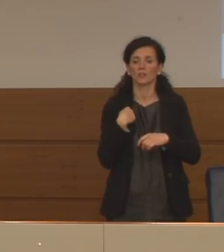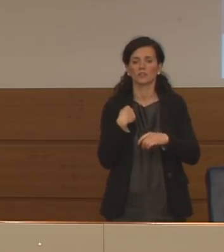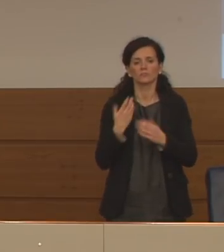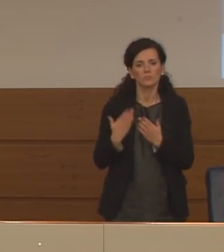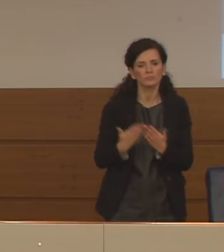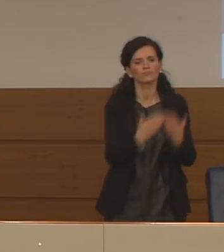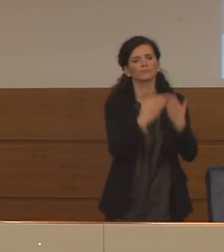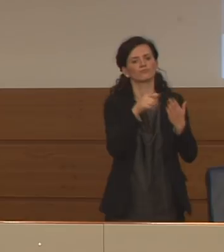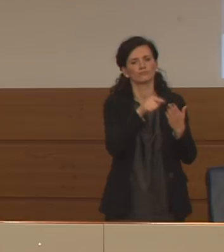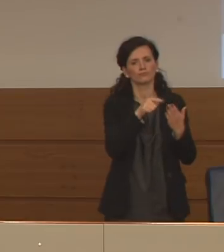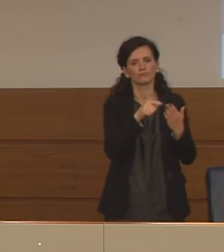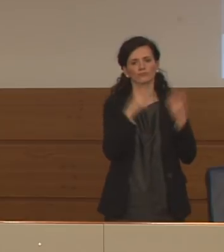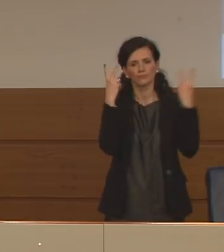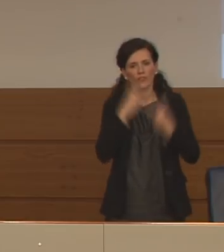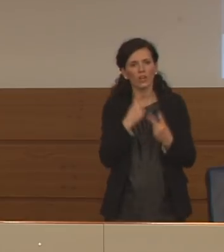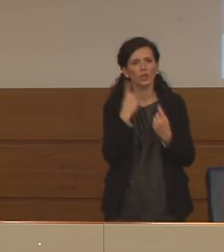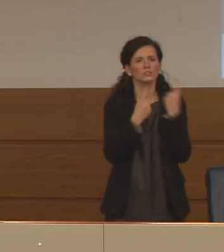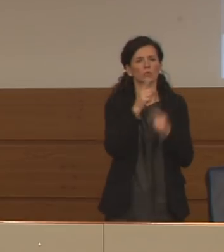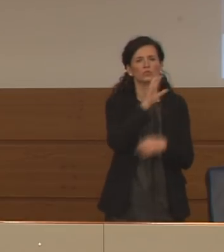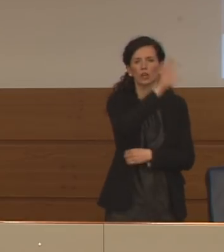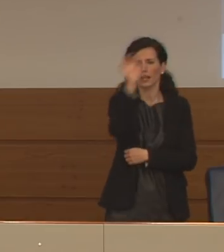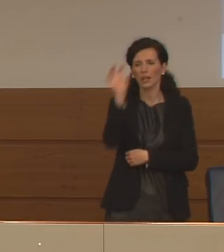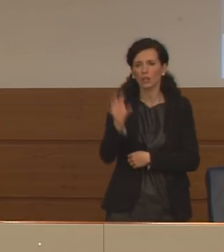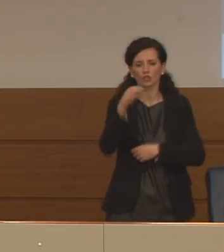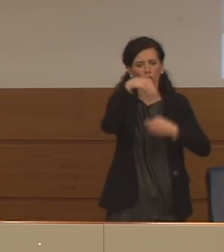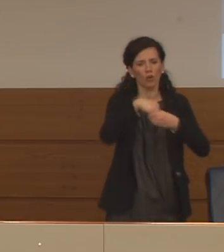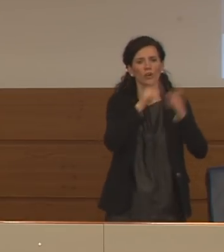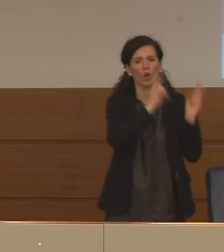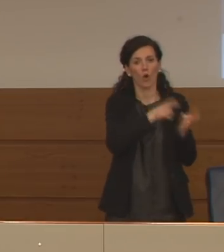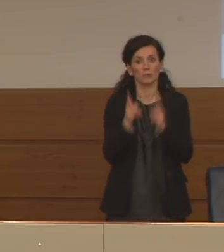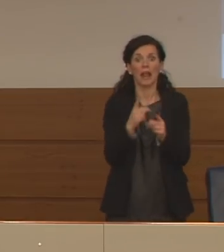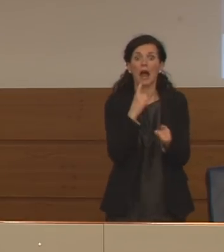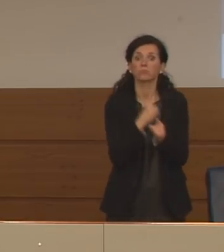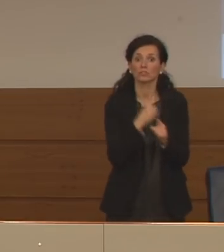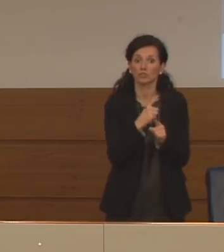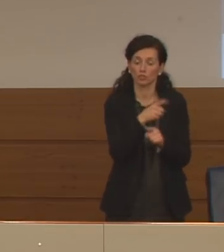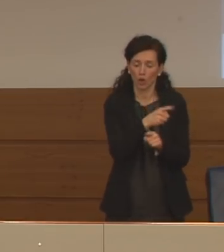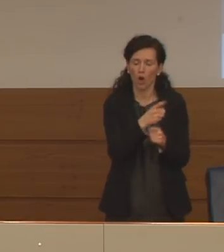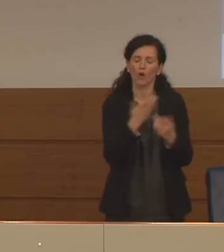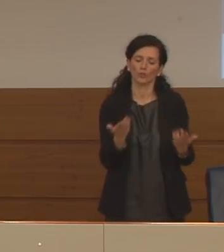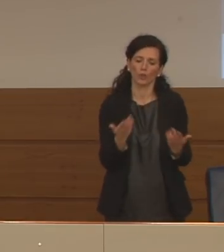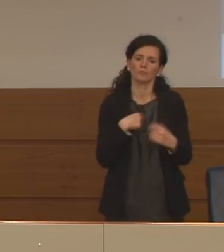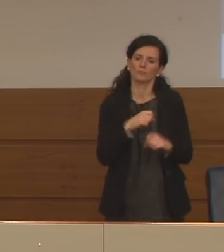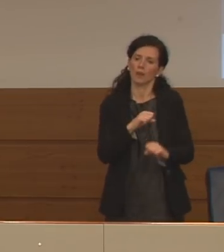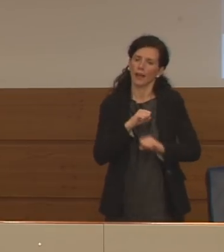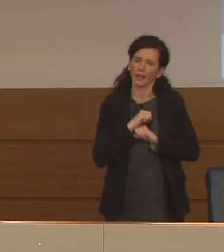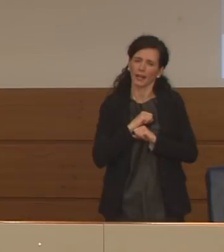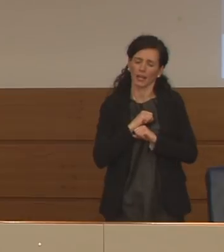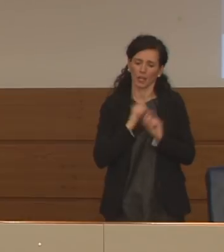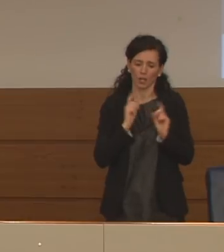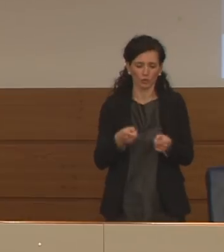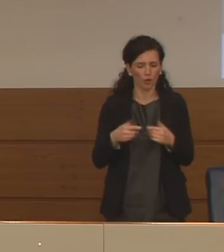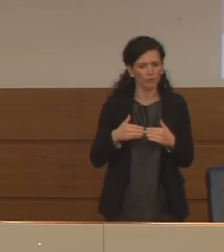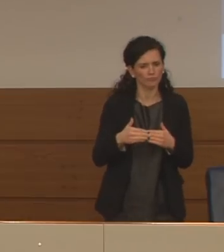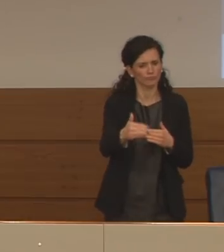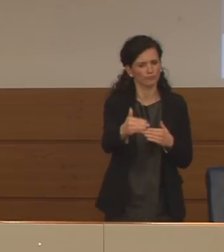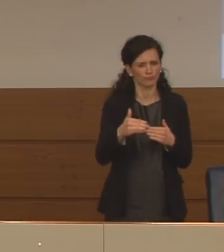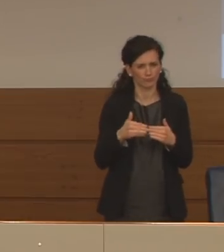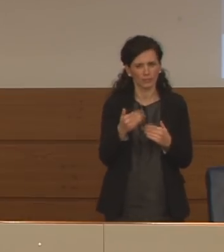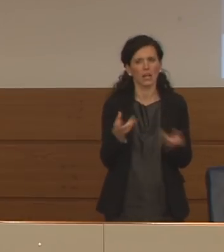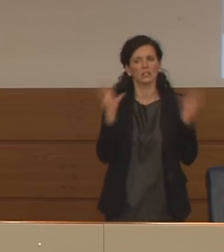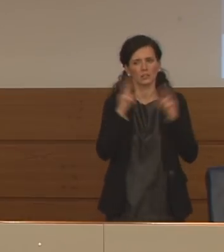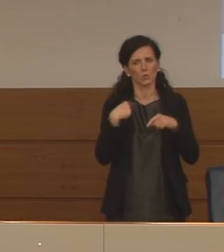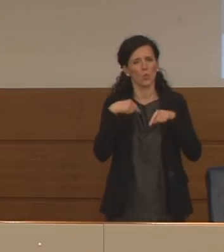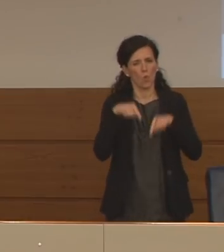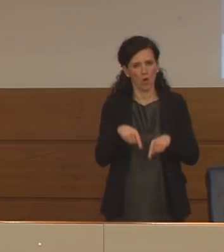realtà regionali delle sanità regionali che ne hanno bisogno e credo che da qui a breve ci ripresenteremo qui